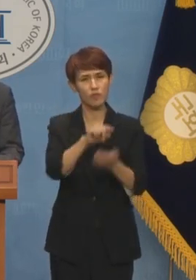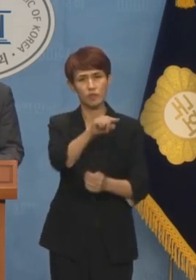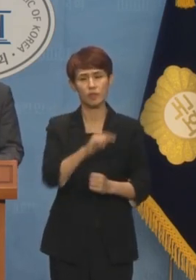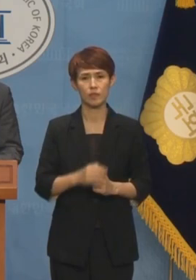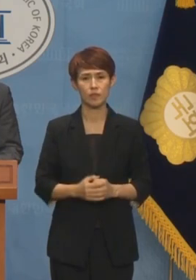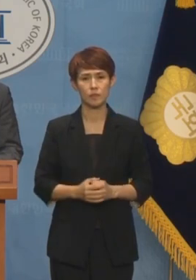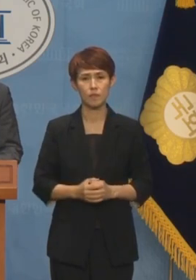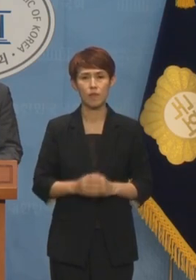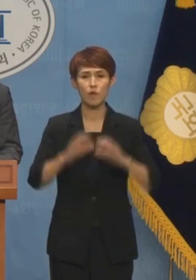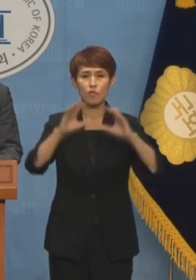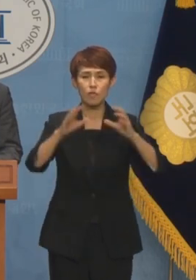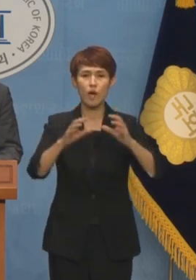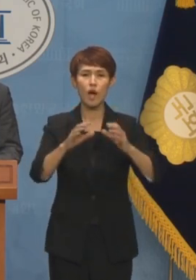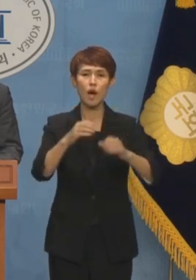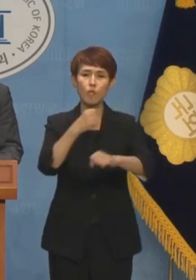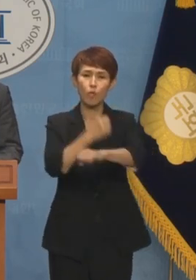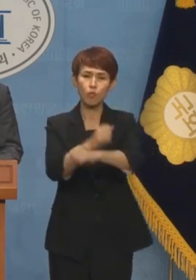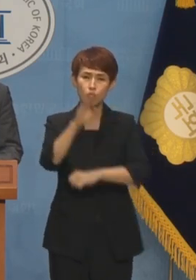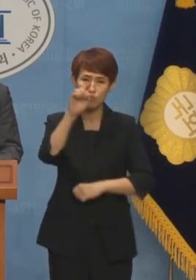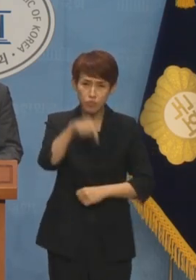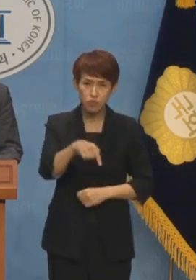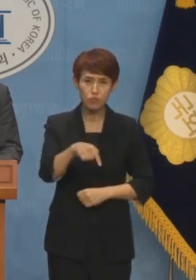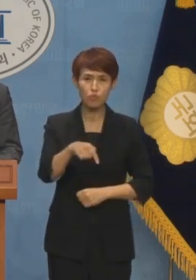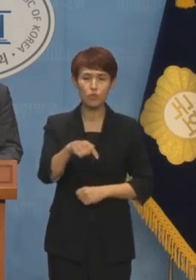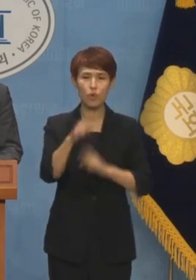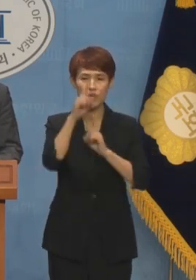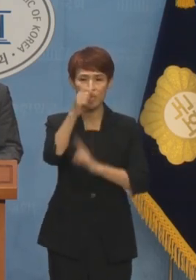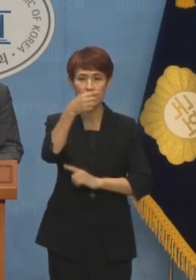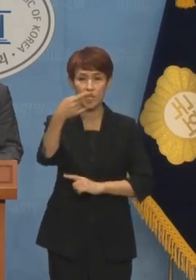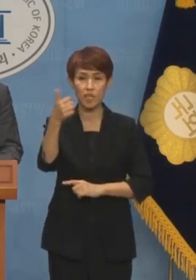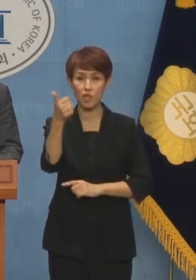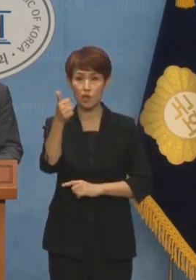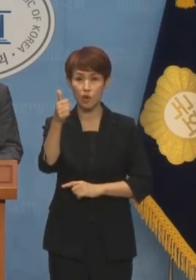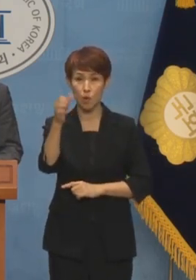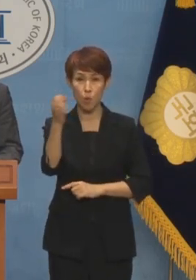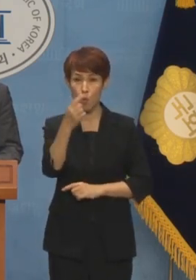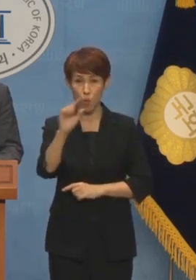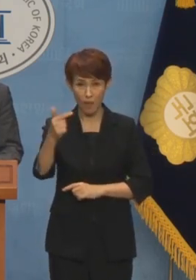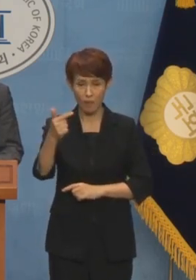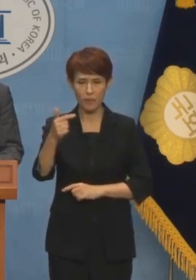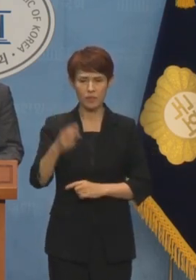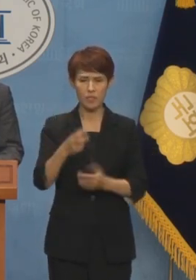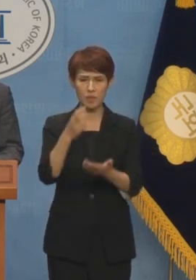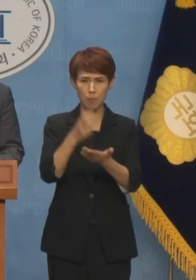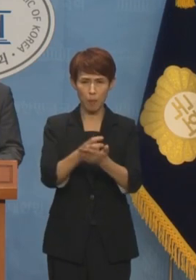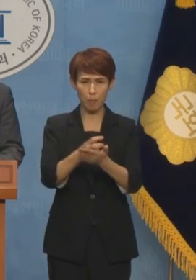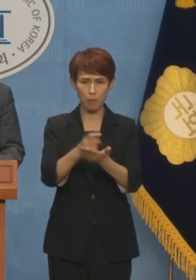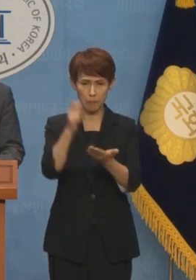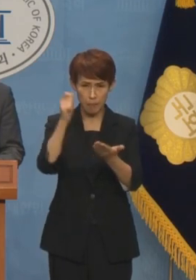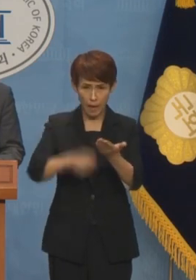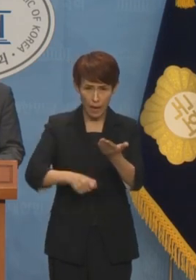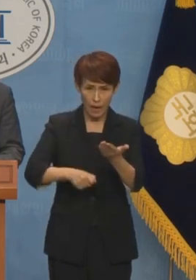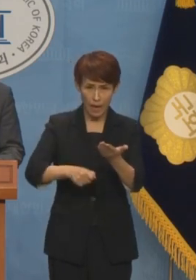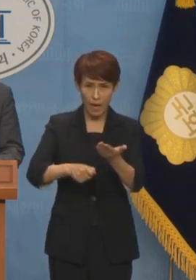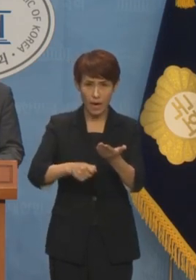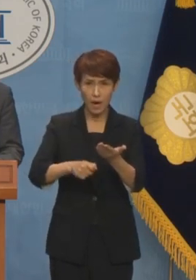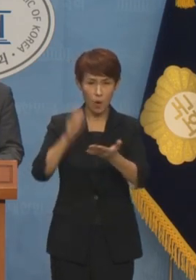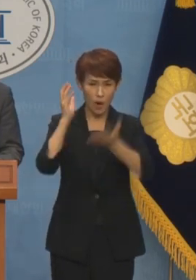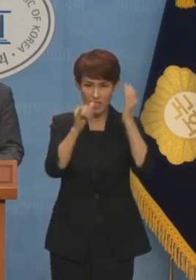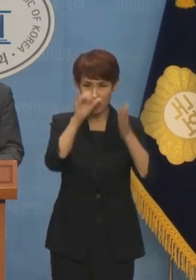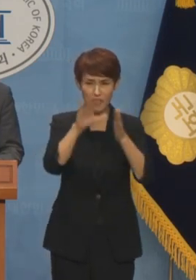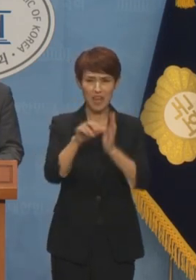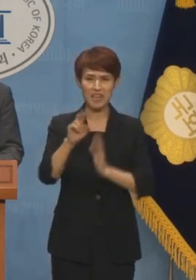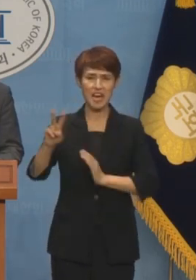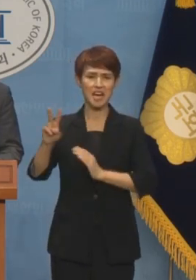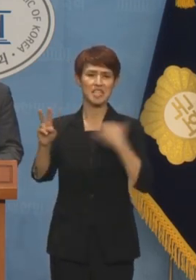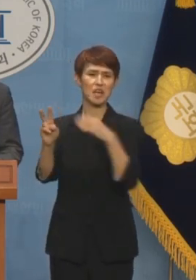못하는 국가보훈부와 이완 차관은 법안 통과에 따른 혼란이 발생할 경우 야당 책임이